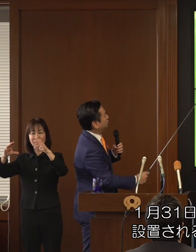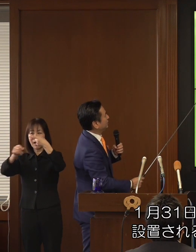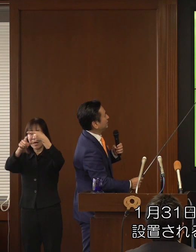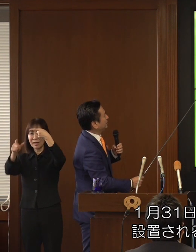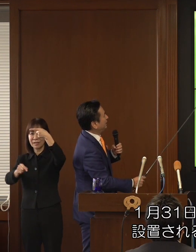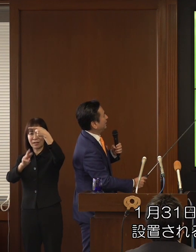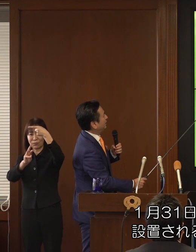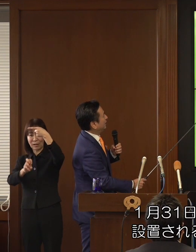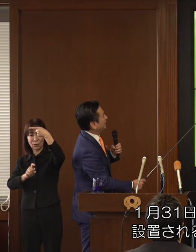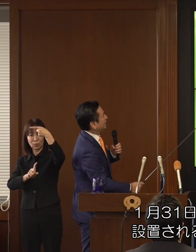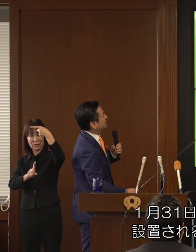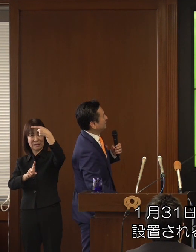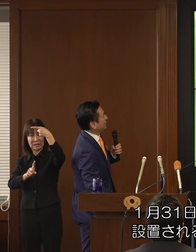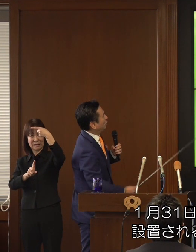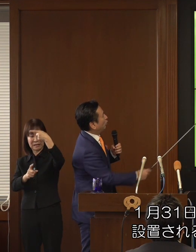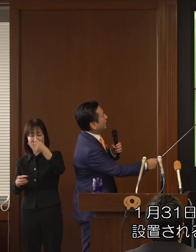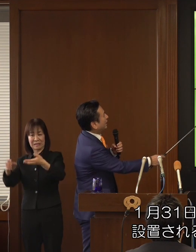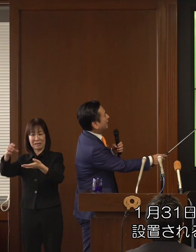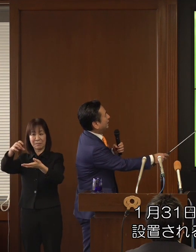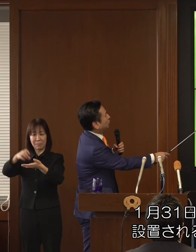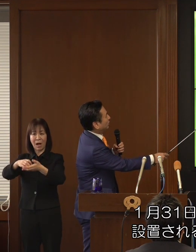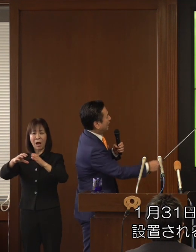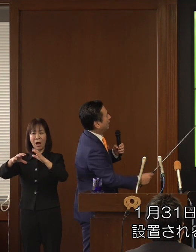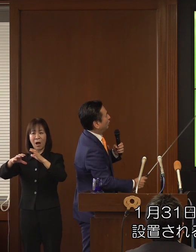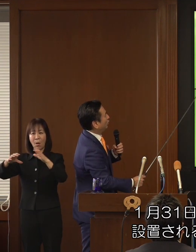1月31日に設置、